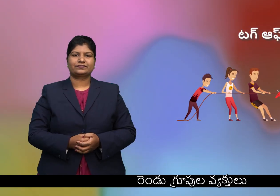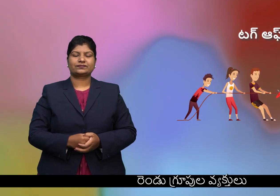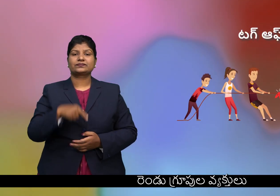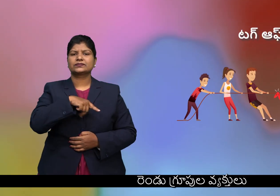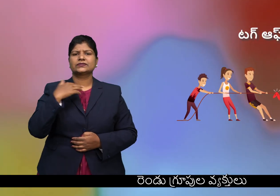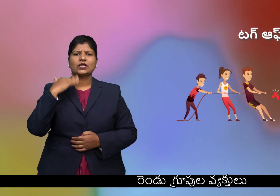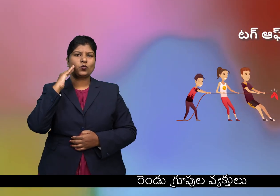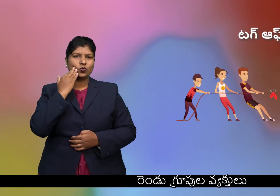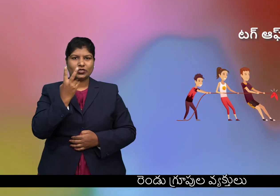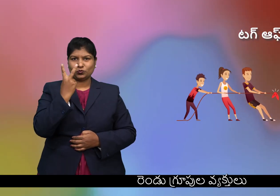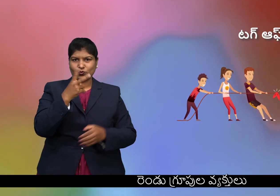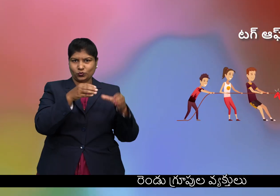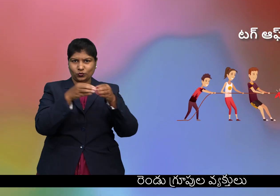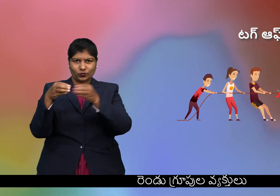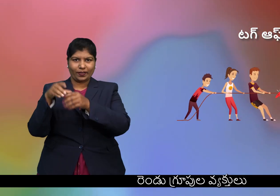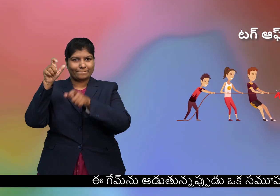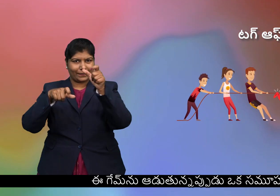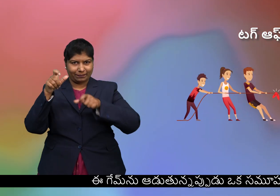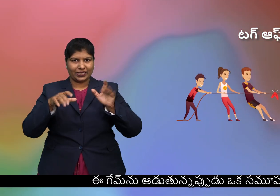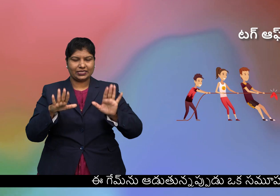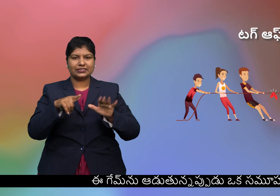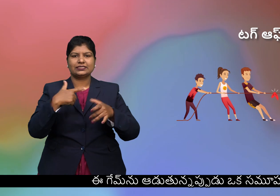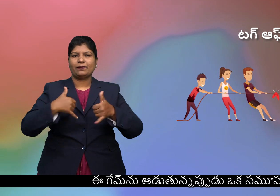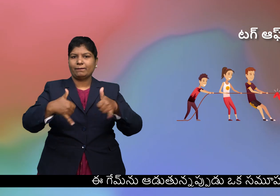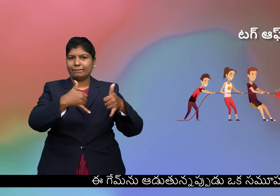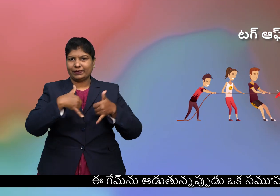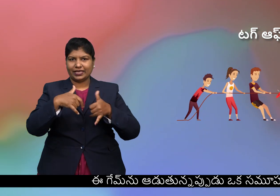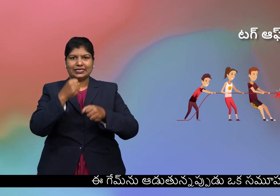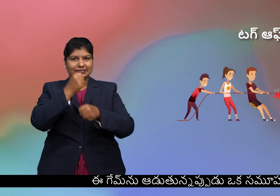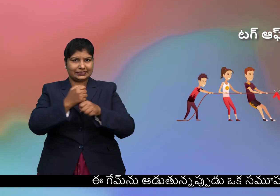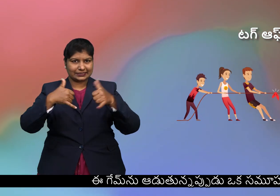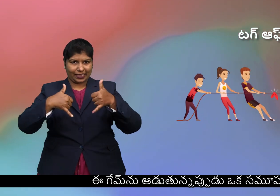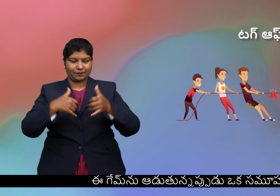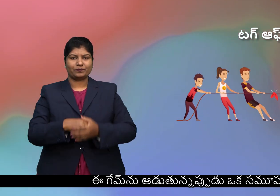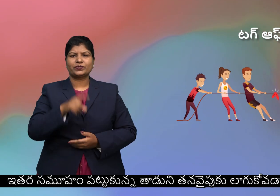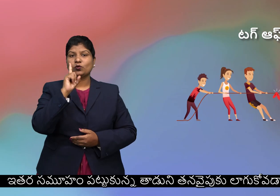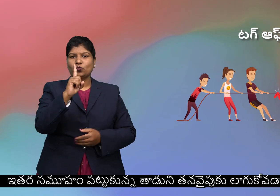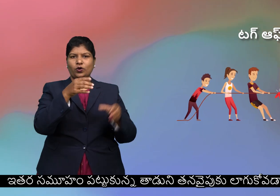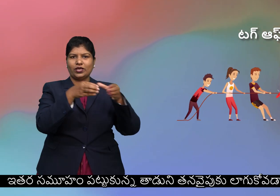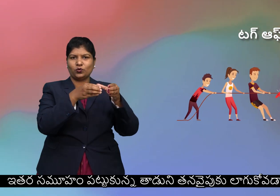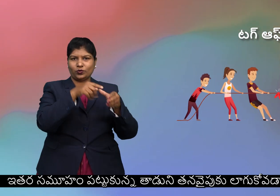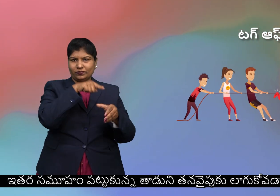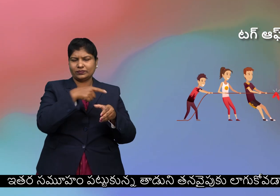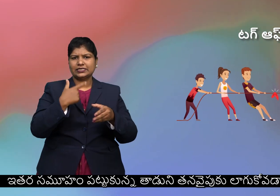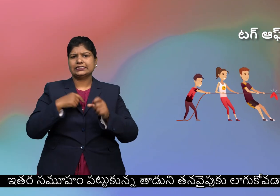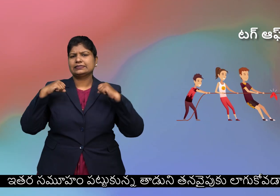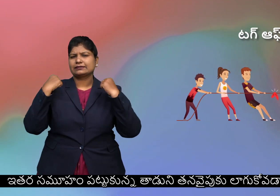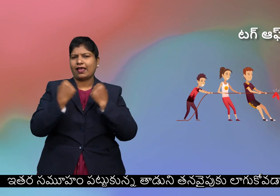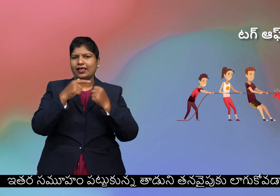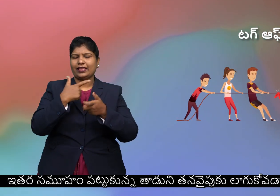రెండు గ్రూపుల వ్యక్తులు ఈ గేమ్ను ఆడుతున్నప్పుడు ఒక సమూహం ఇతర సమూహం పట్టుకున్న తాడుని